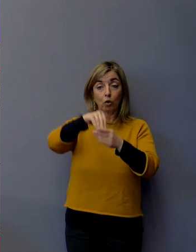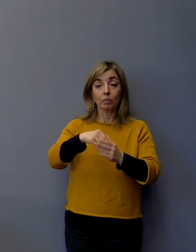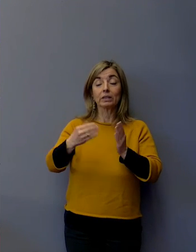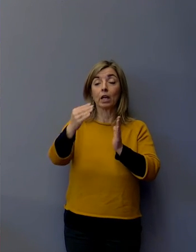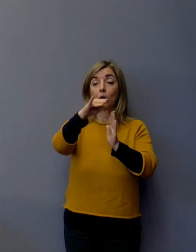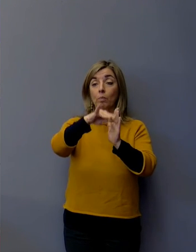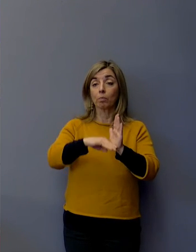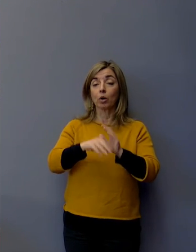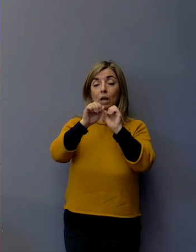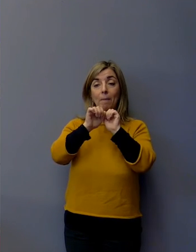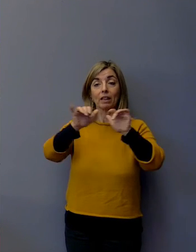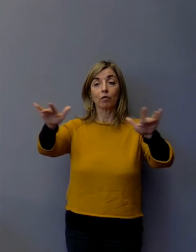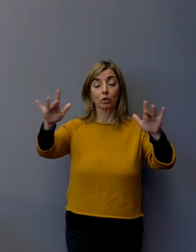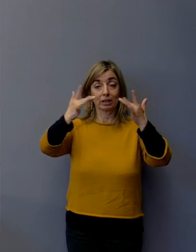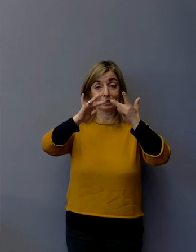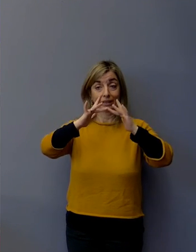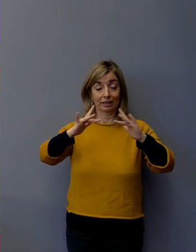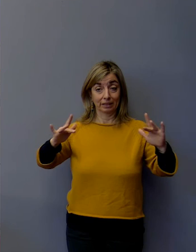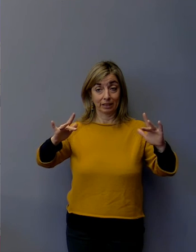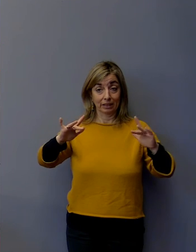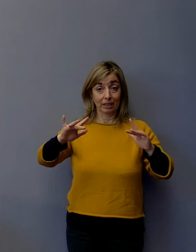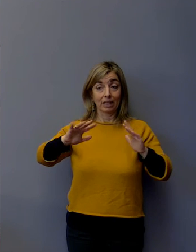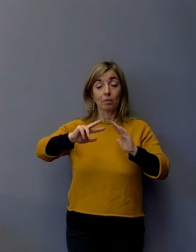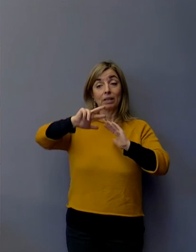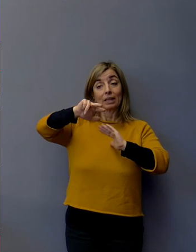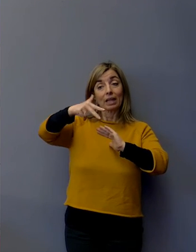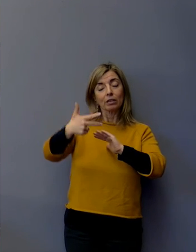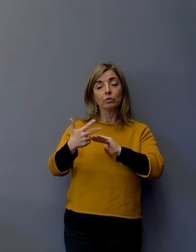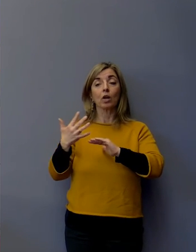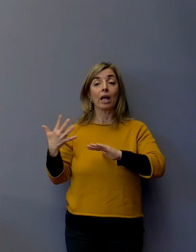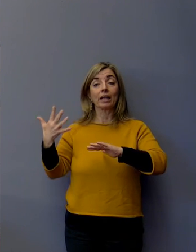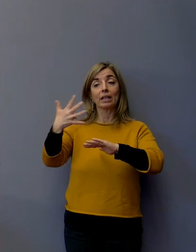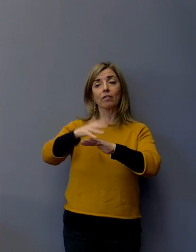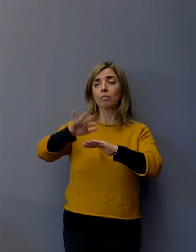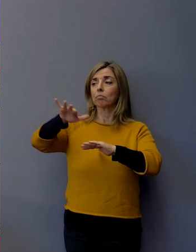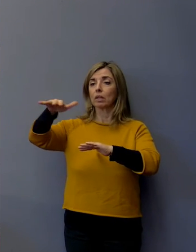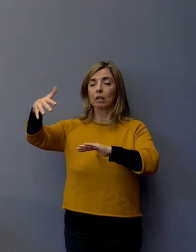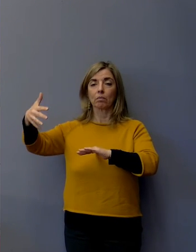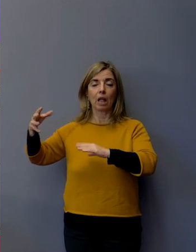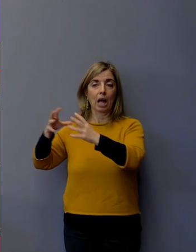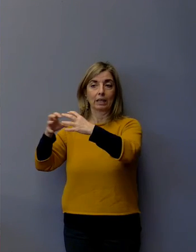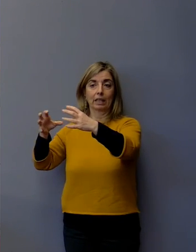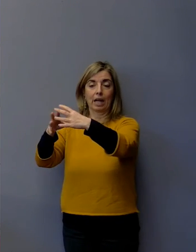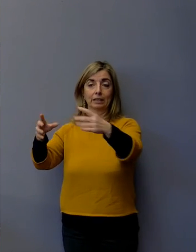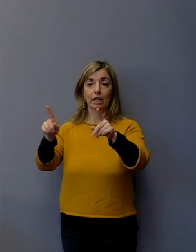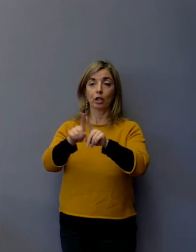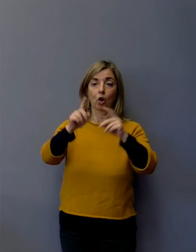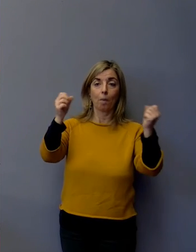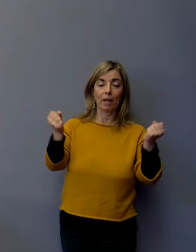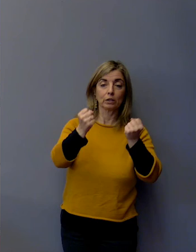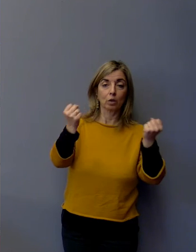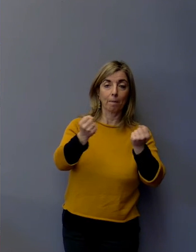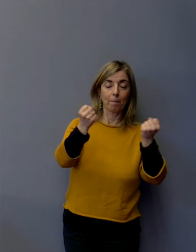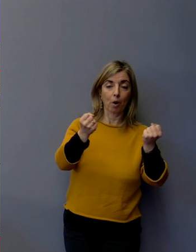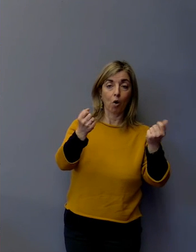digitali terzo interventi di terzi quali sponsor ed entrate